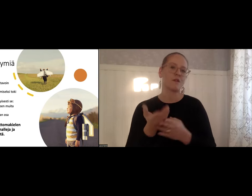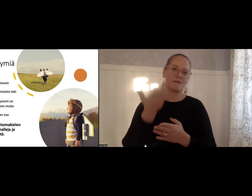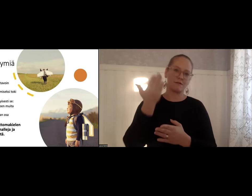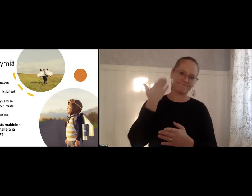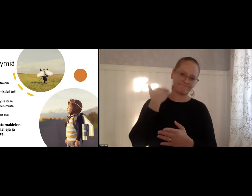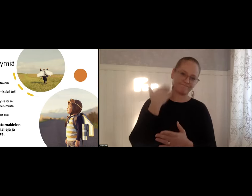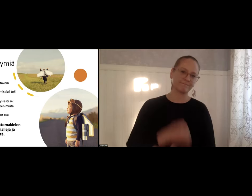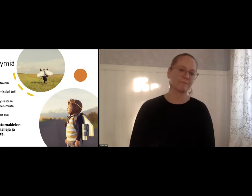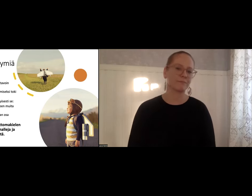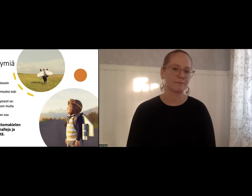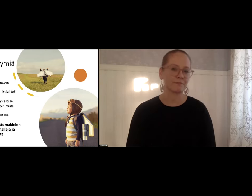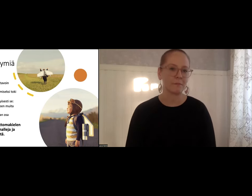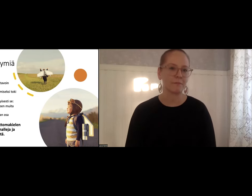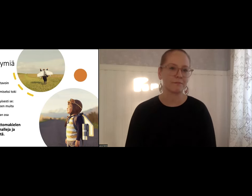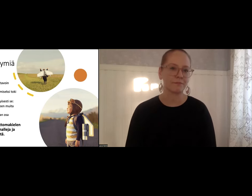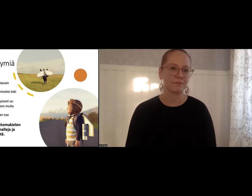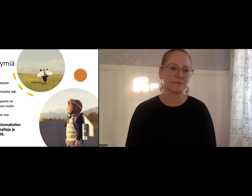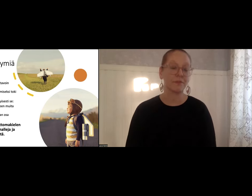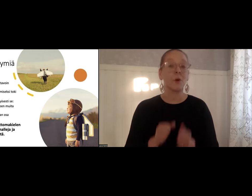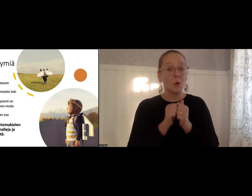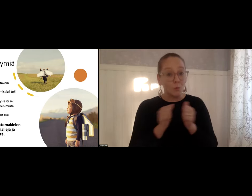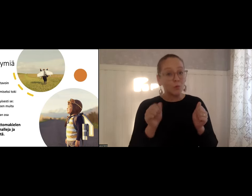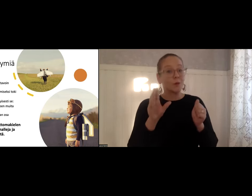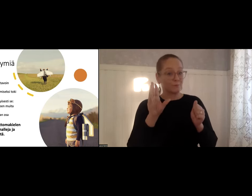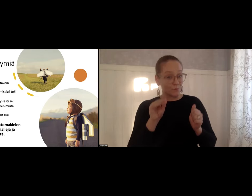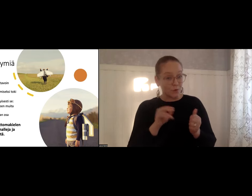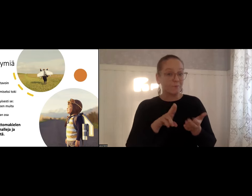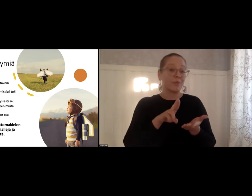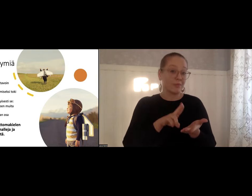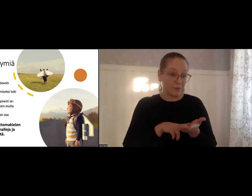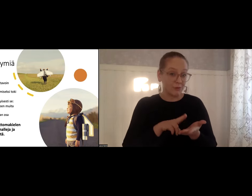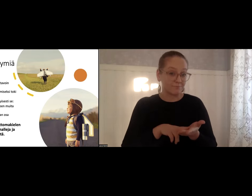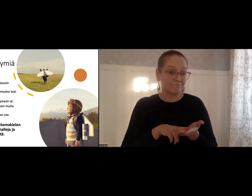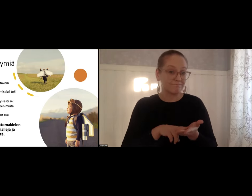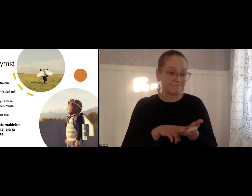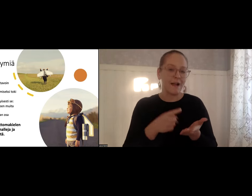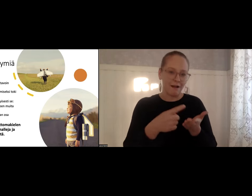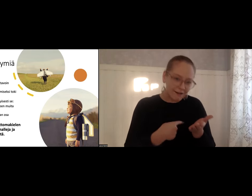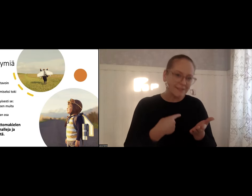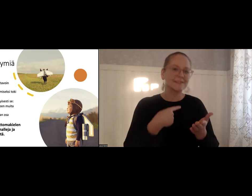asiassa tilanne on paljon parempi kuin mitä me tiedämme sen olleen.